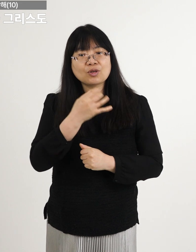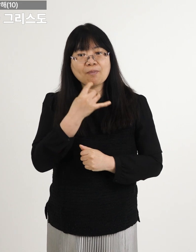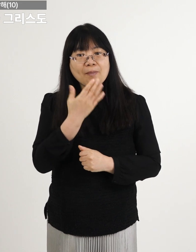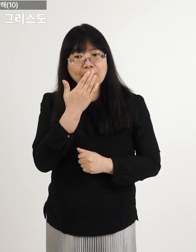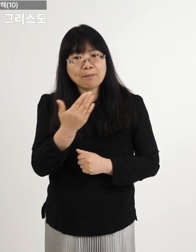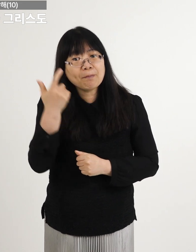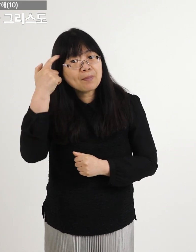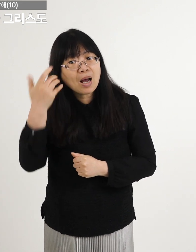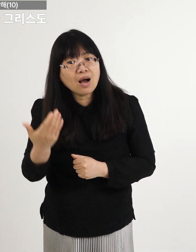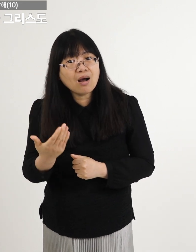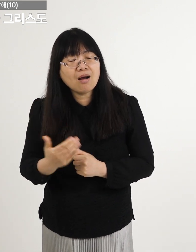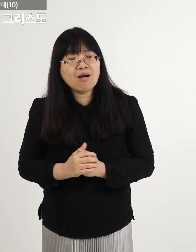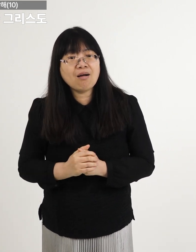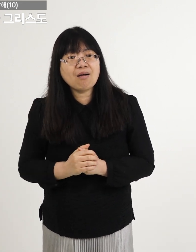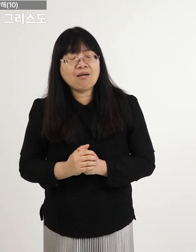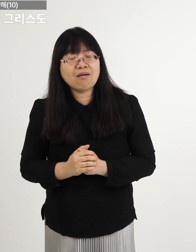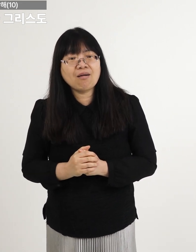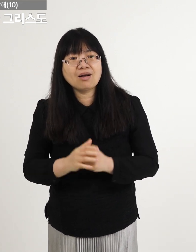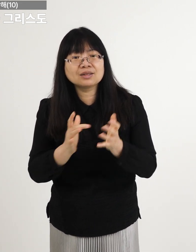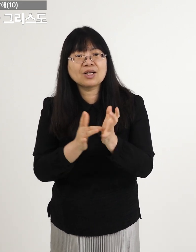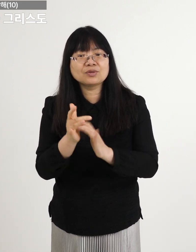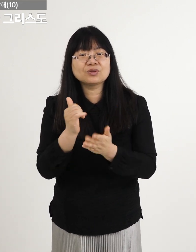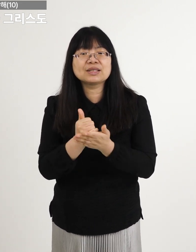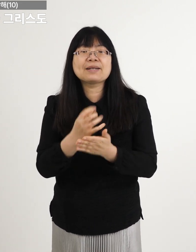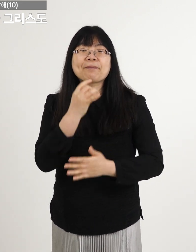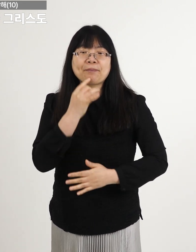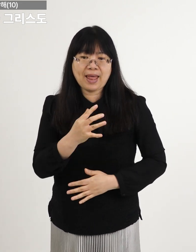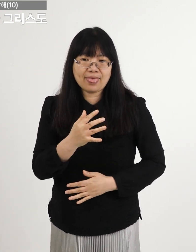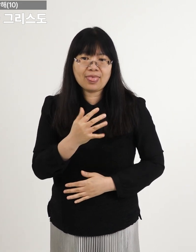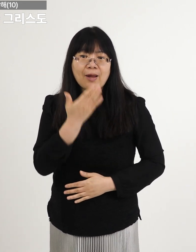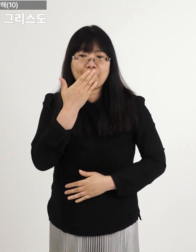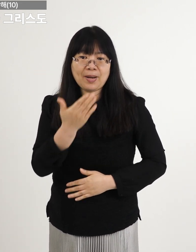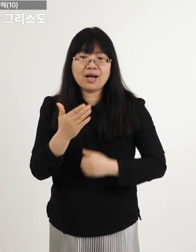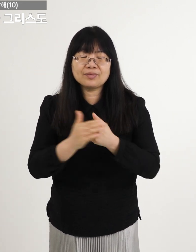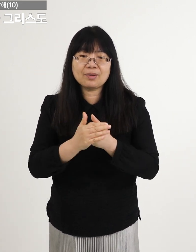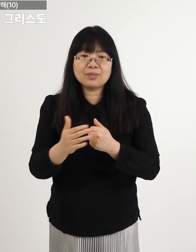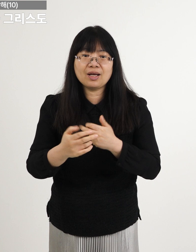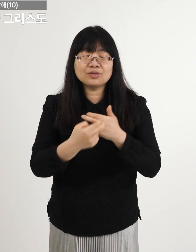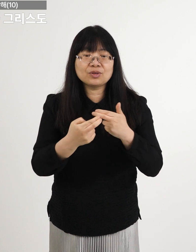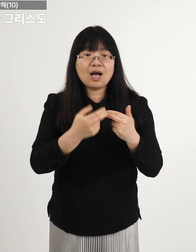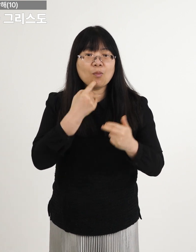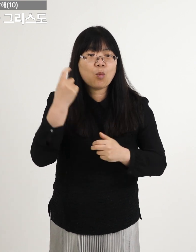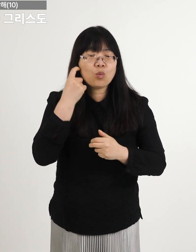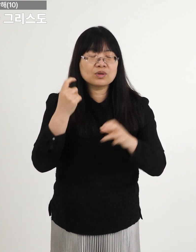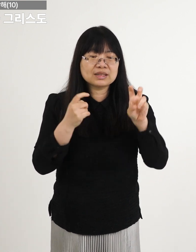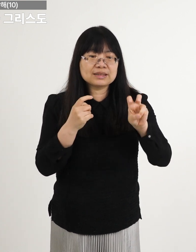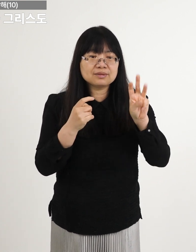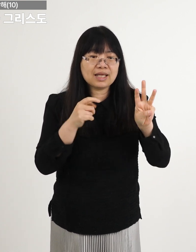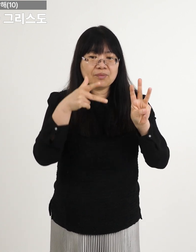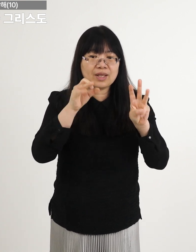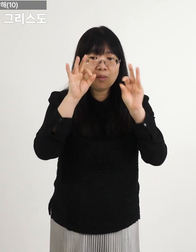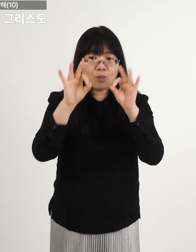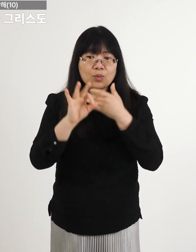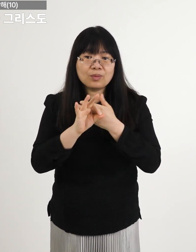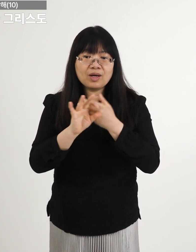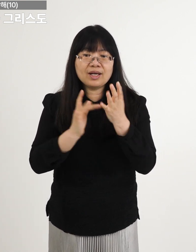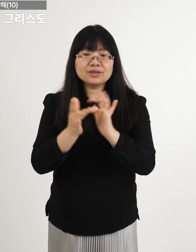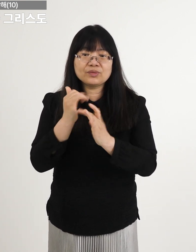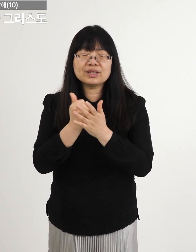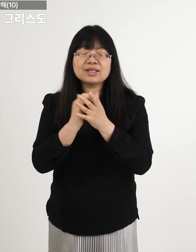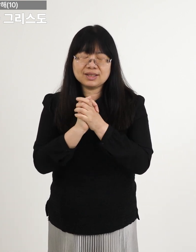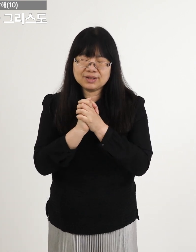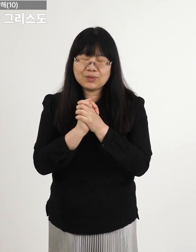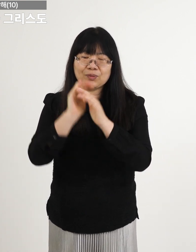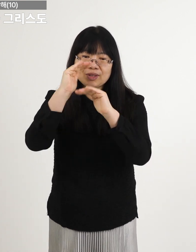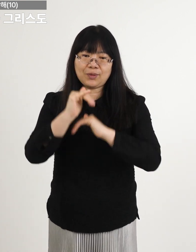하실 수 있는 기도죠? 예수 그리스도만이. 그래서 누가복음 23장에 보면 예수님이 이런 기도를